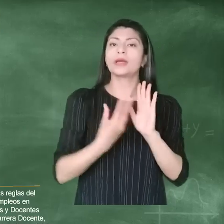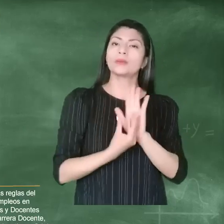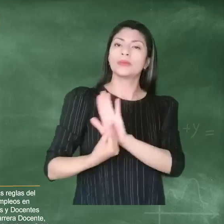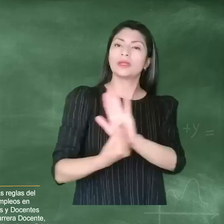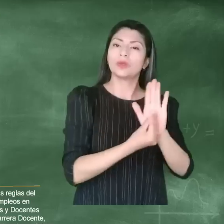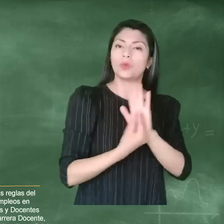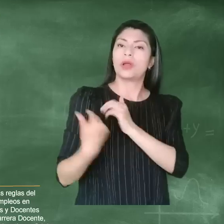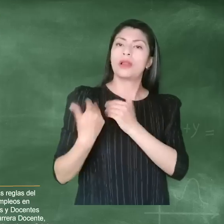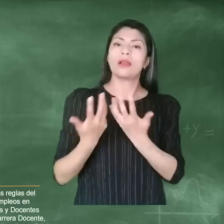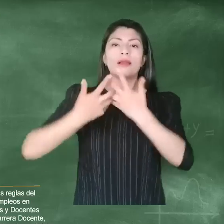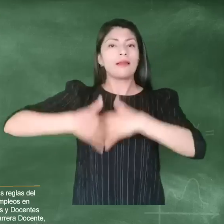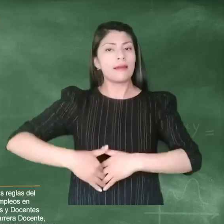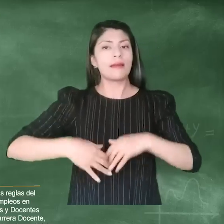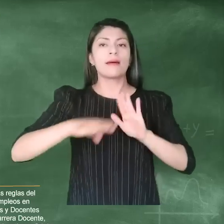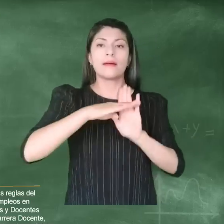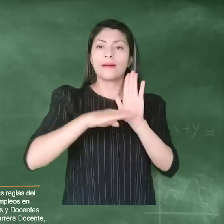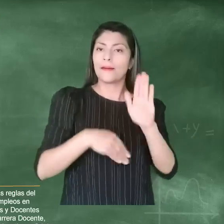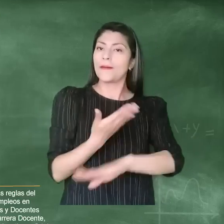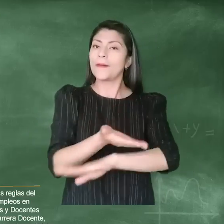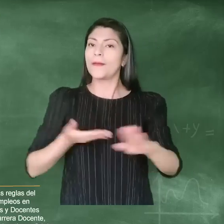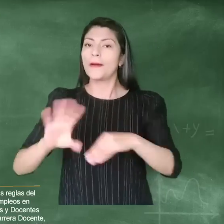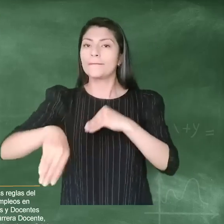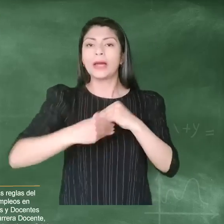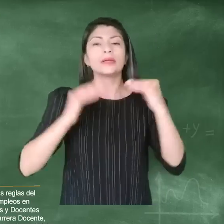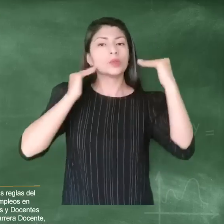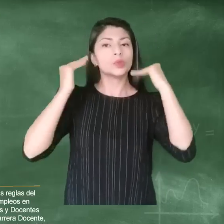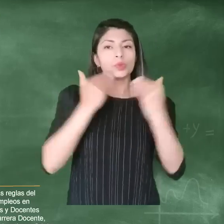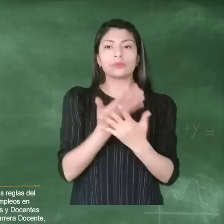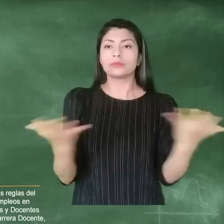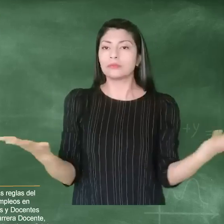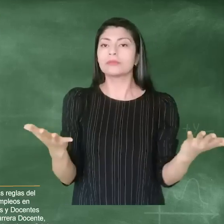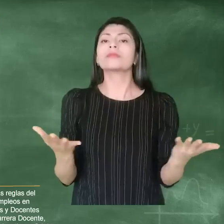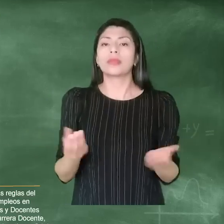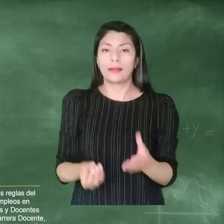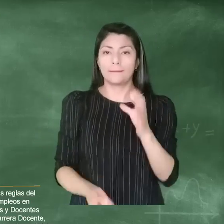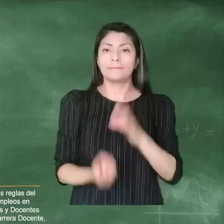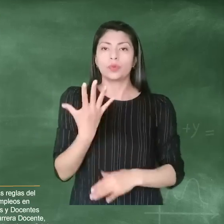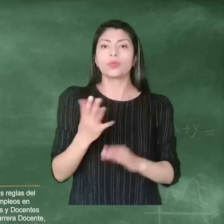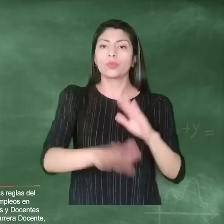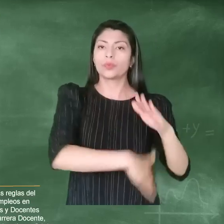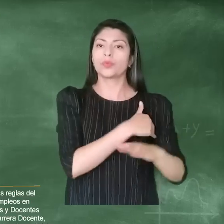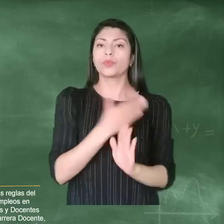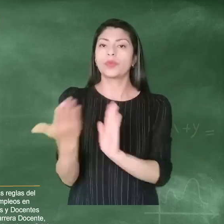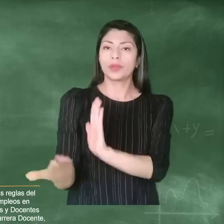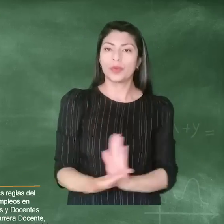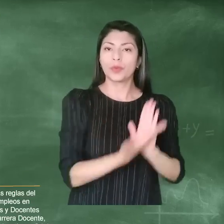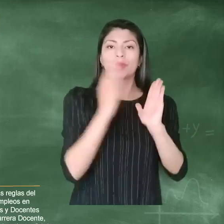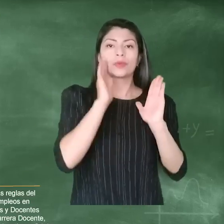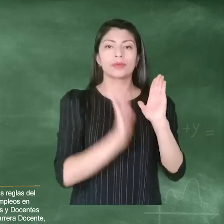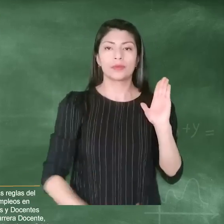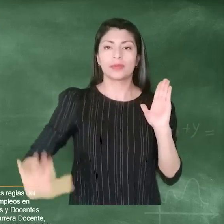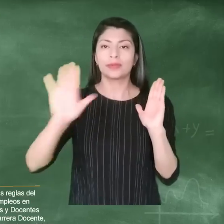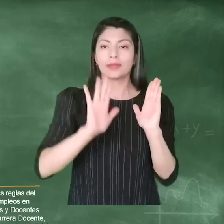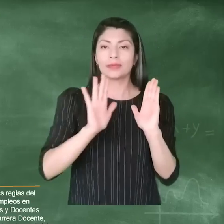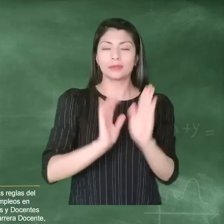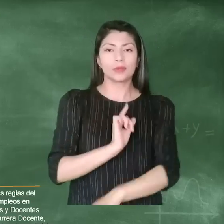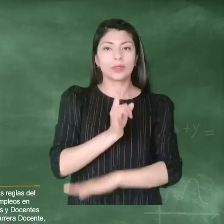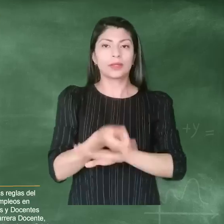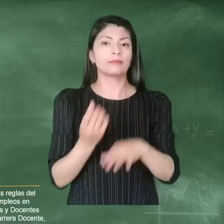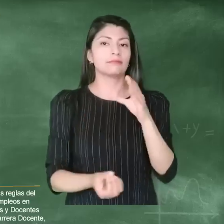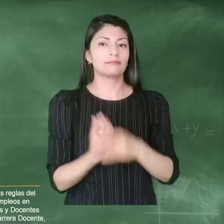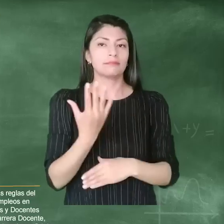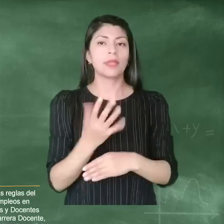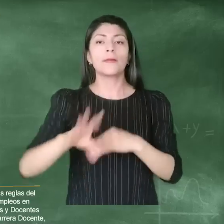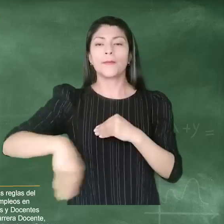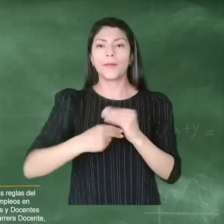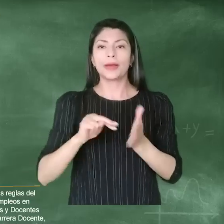2002, así como en el Manual de Funciones, Requisitos y Competencias, expedido por el Ministerio de Educación